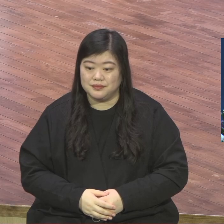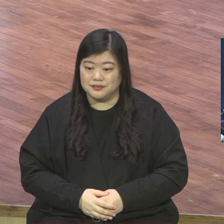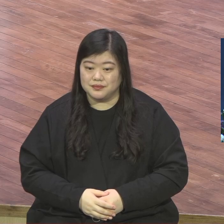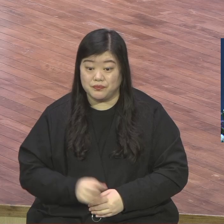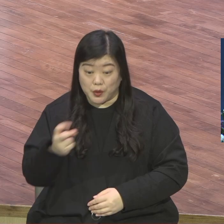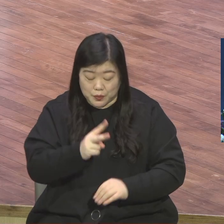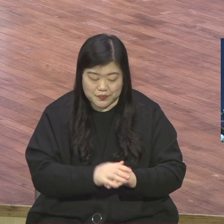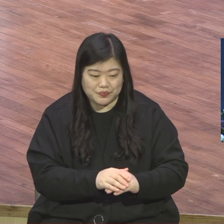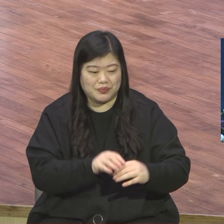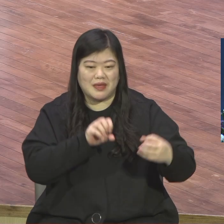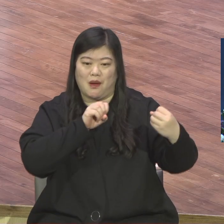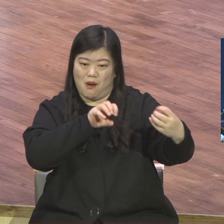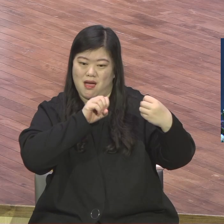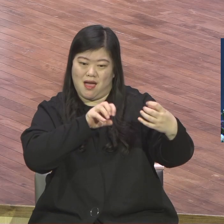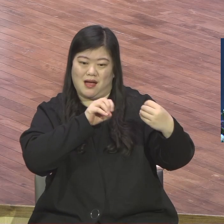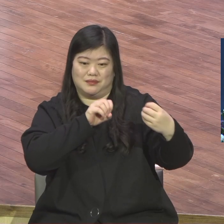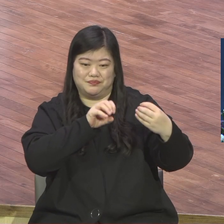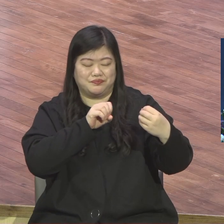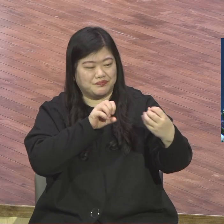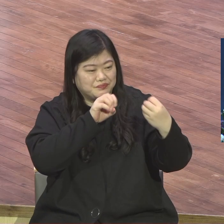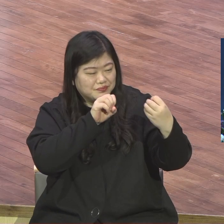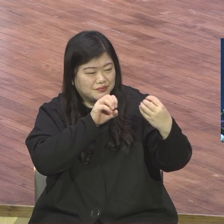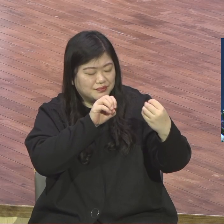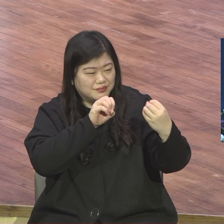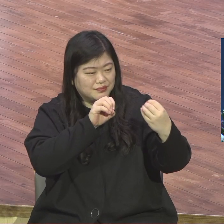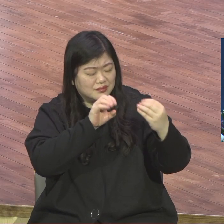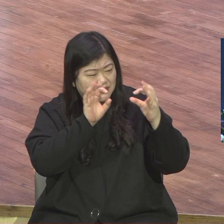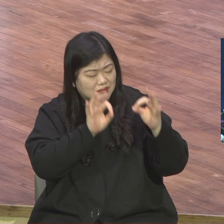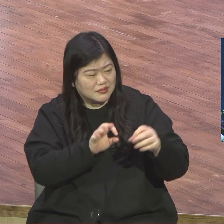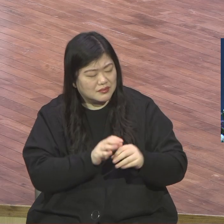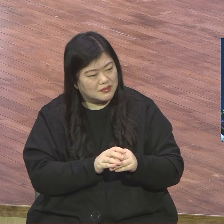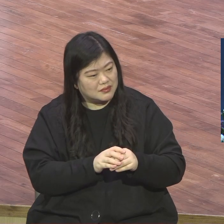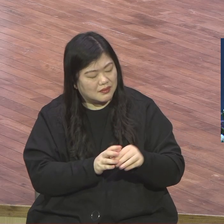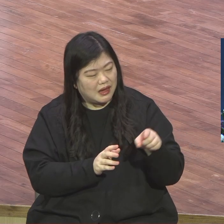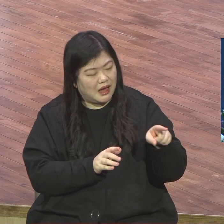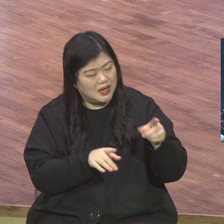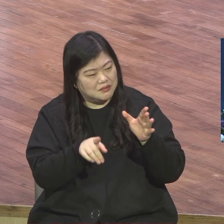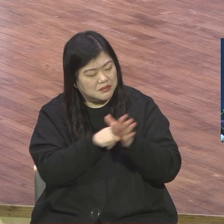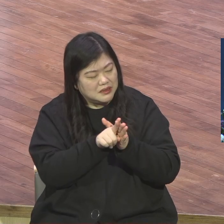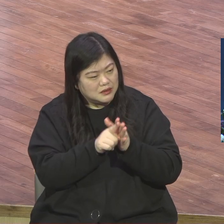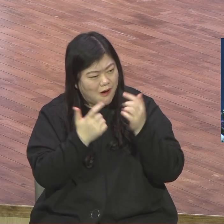대화를 해보면 알아요. 살아보면 안다니까요.